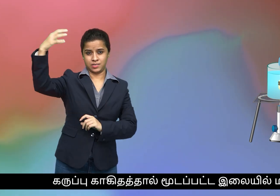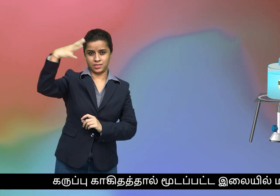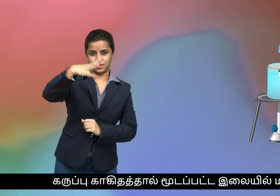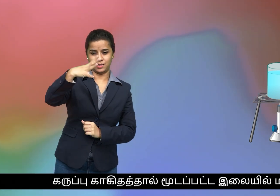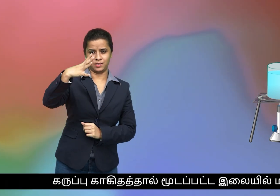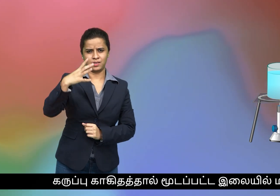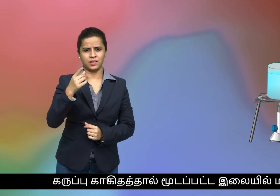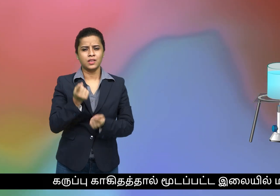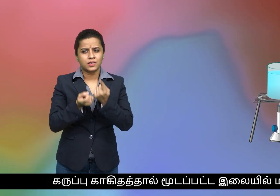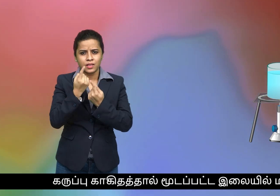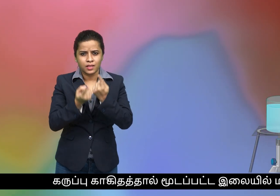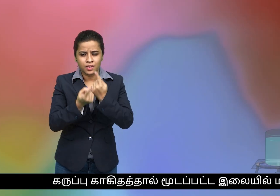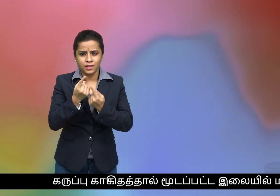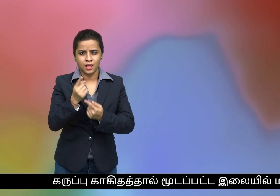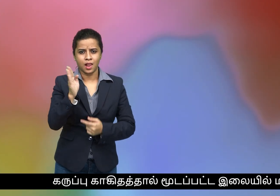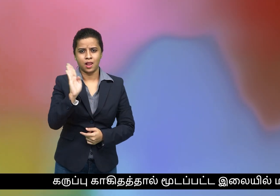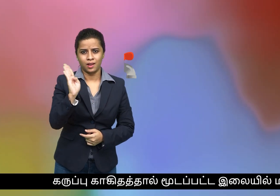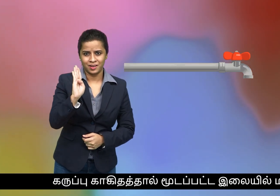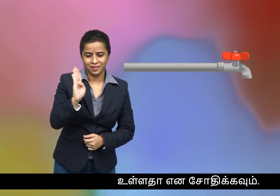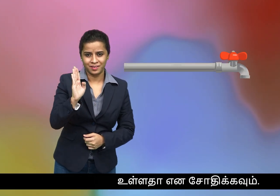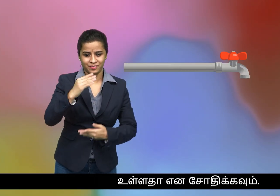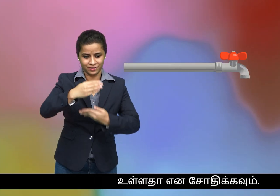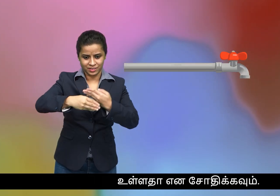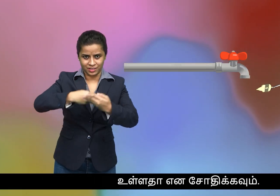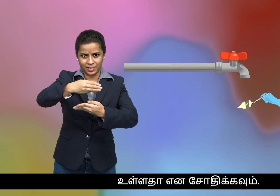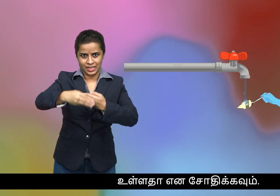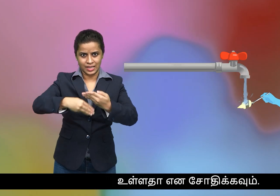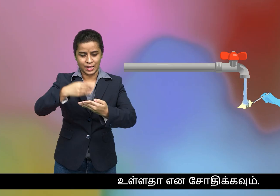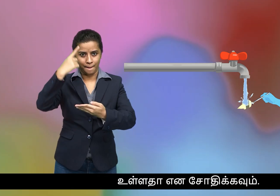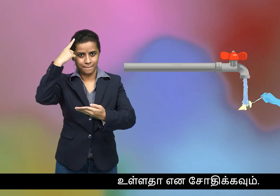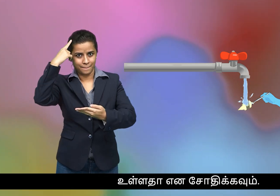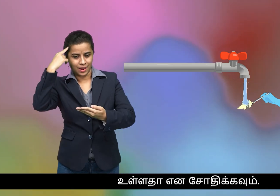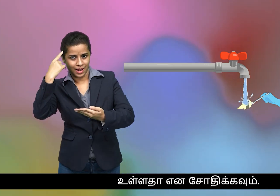கருப்பு காகிதத்தில் மூடப்பட்ட இலையில் மாச்சத்து உள்ளதா என சோதிக்கவும்.